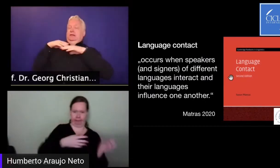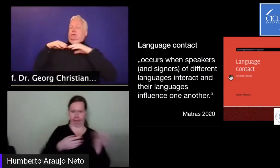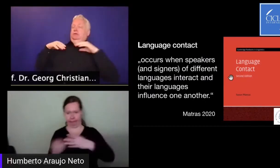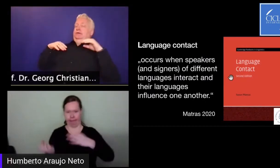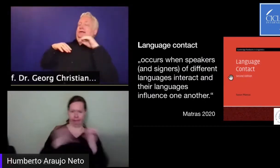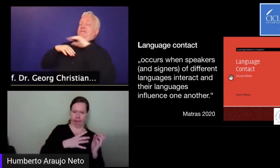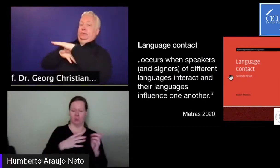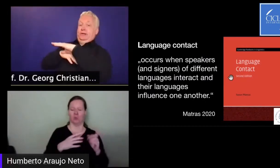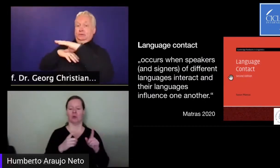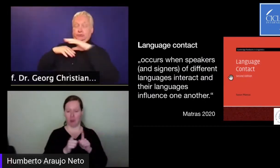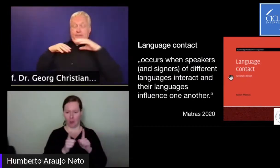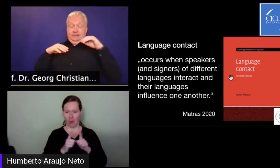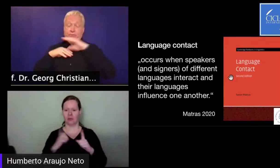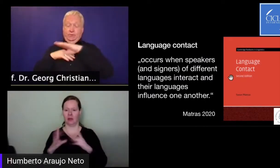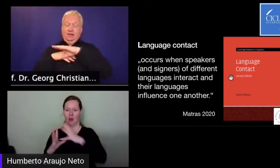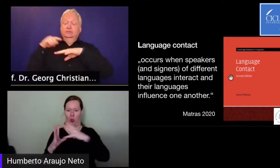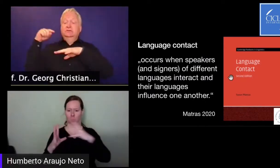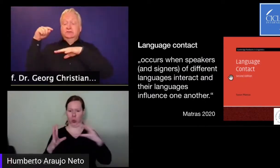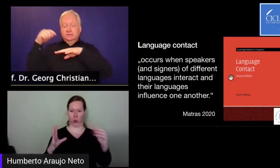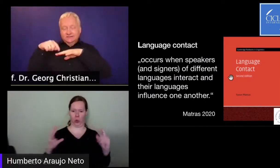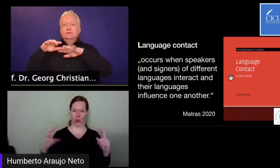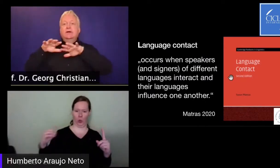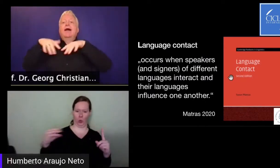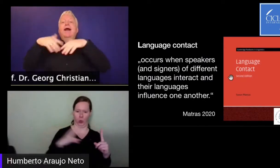línguas diferentes, é natural que